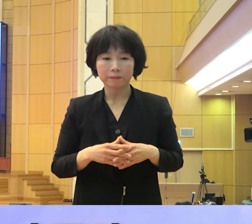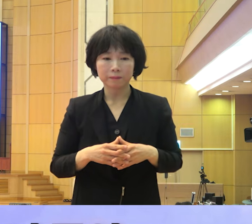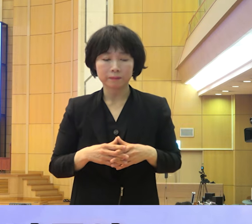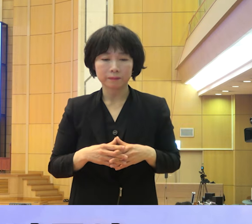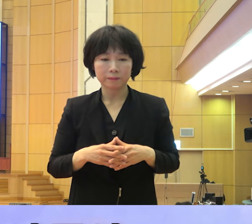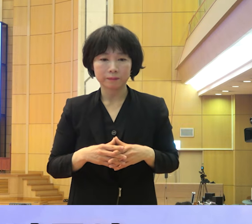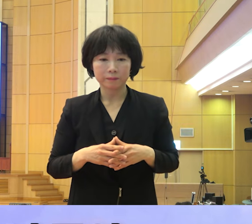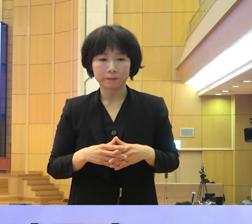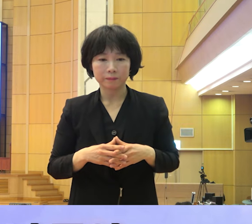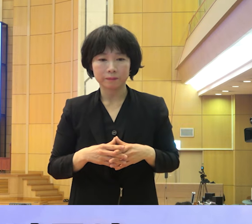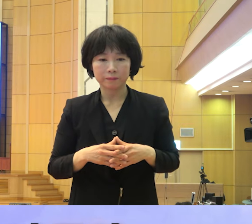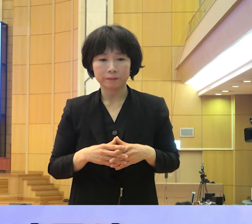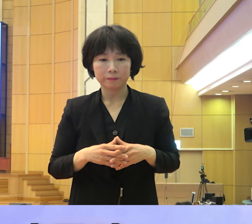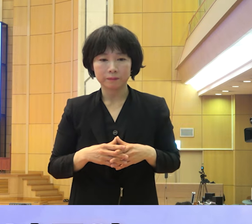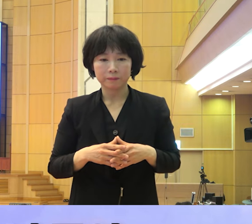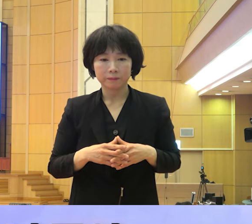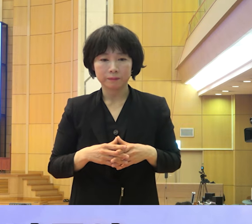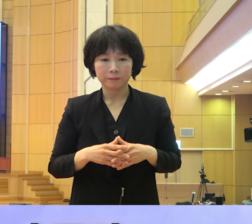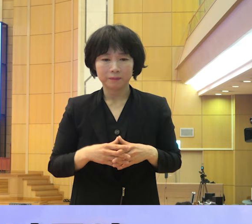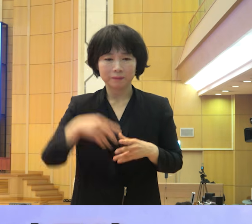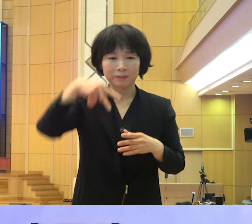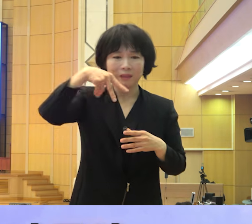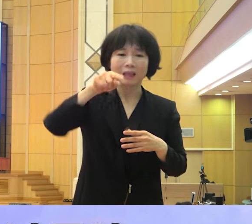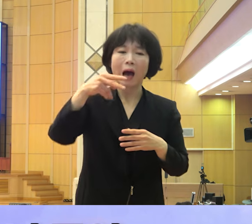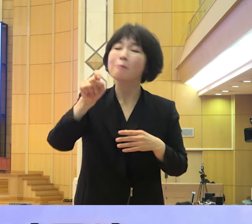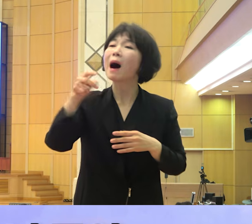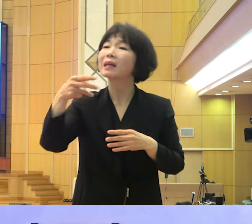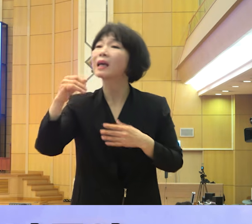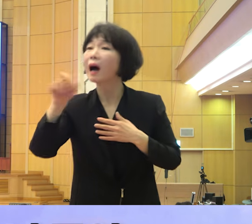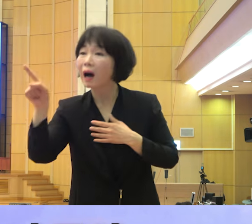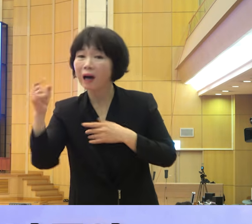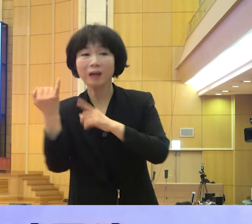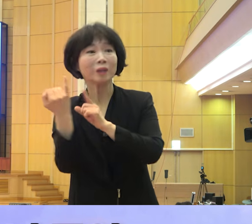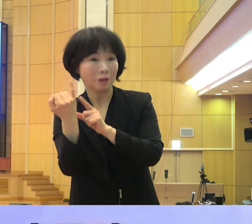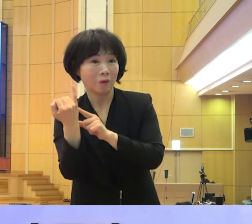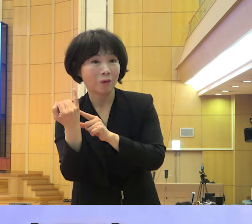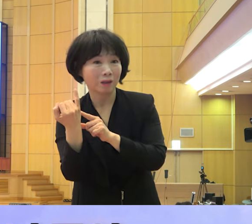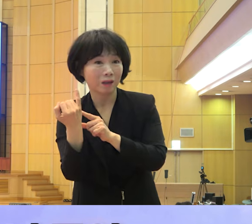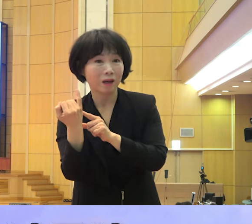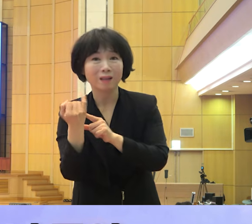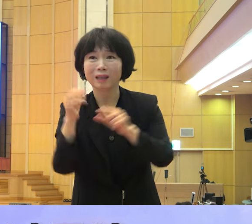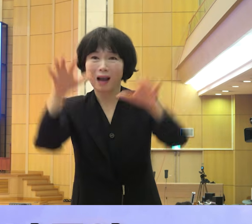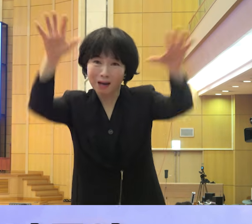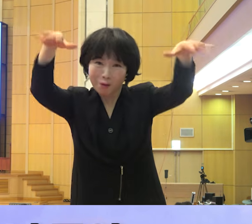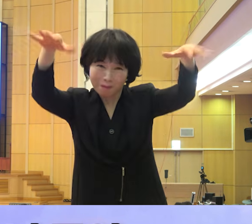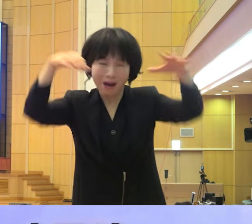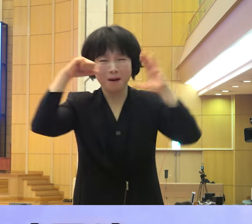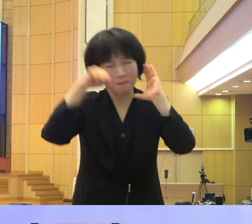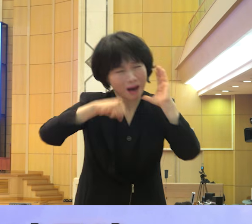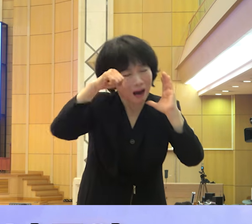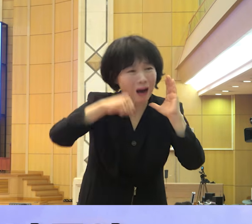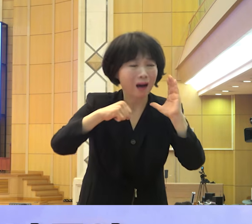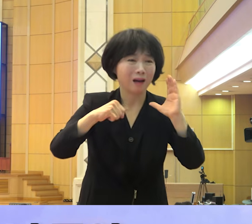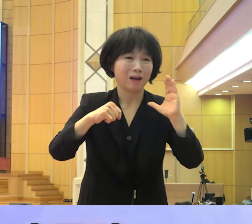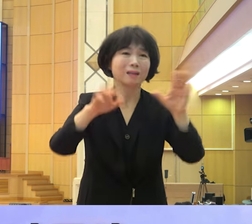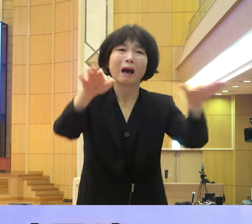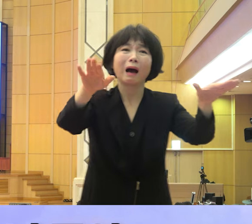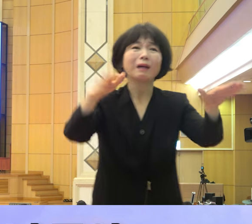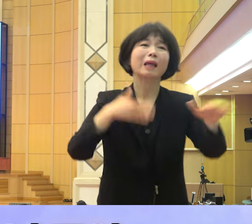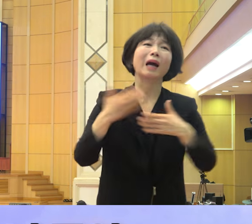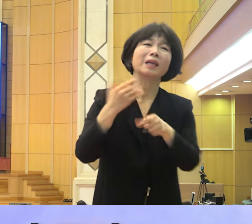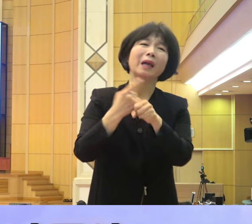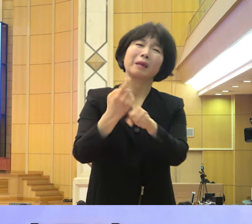그리스도라. 사마리아 수가여인이 간증을 하면서 예수님이 내 시집 5번 6번 간